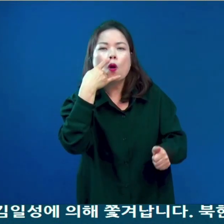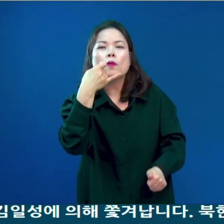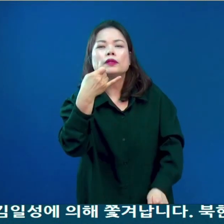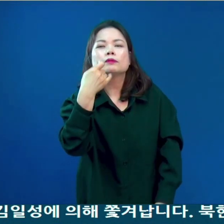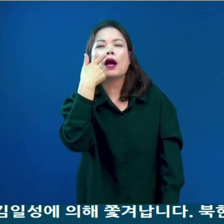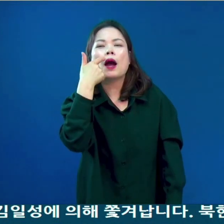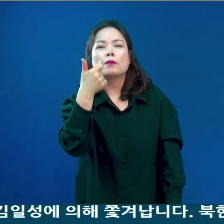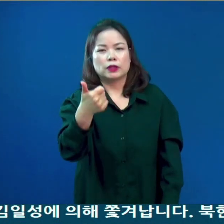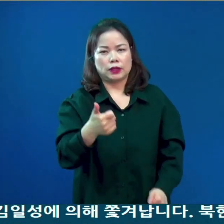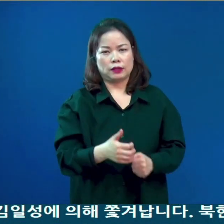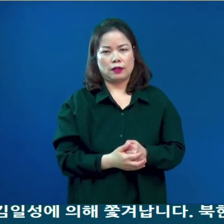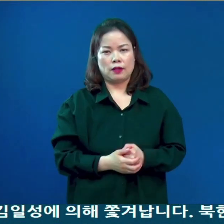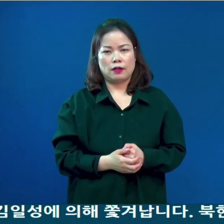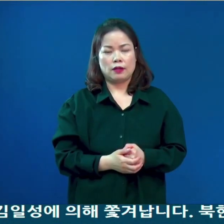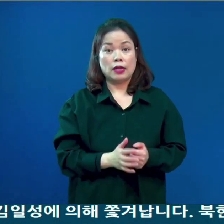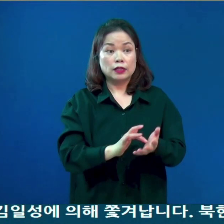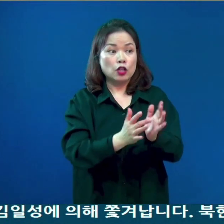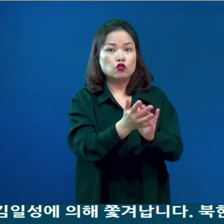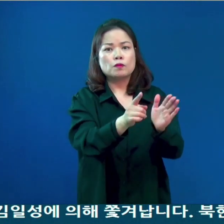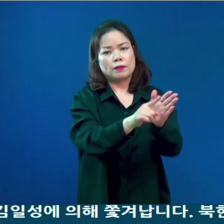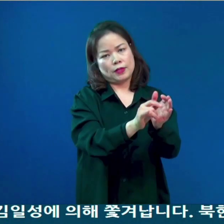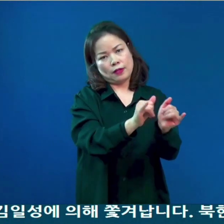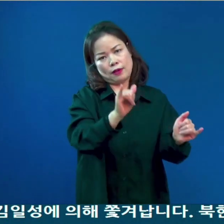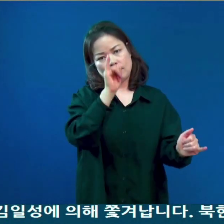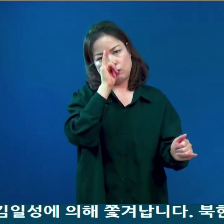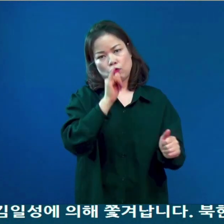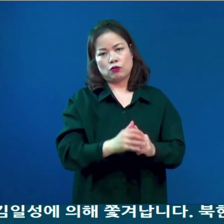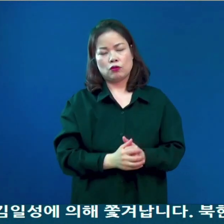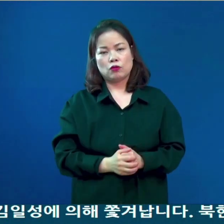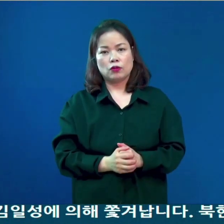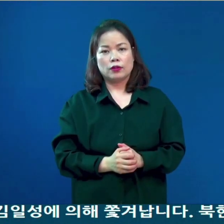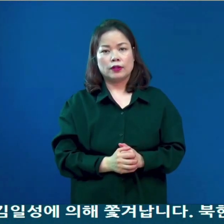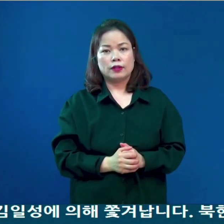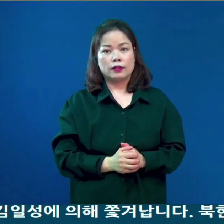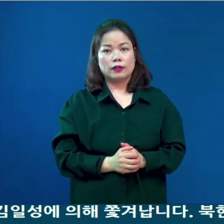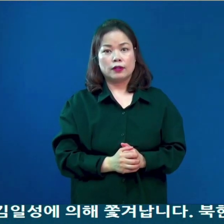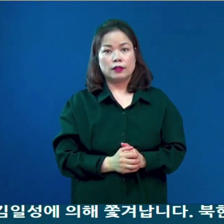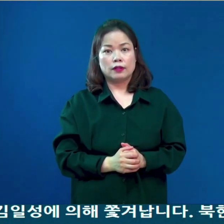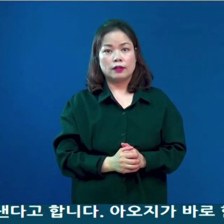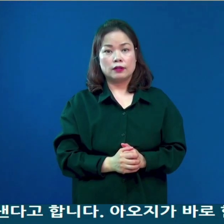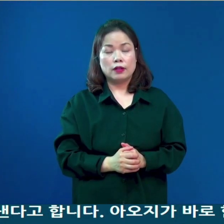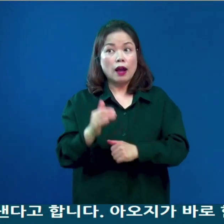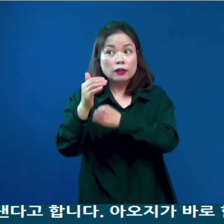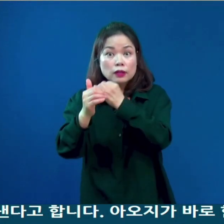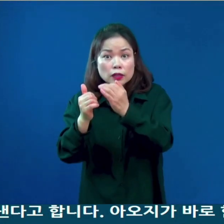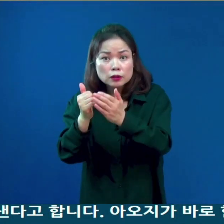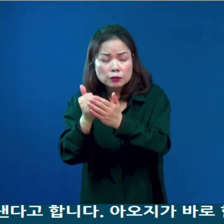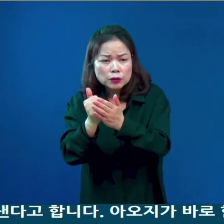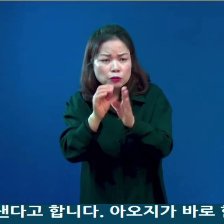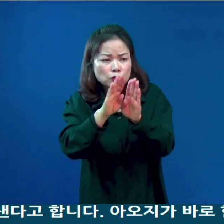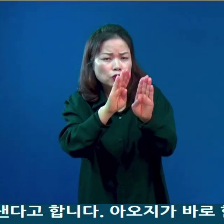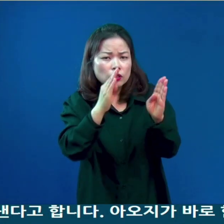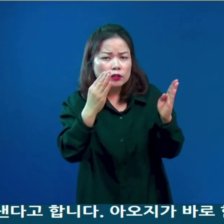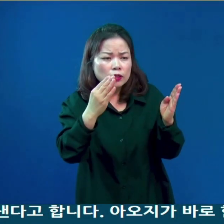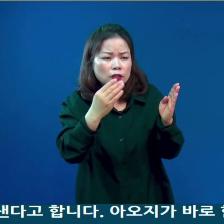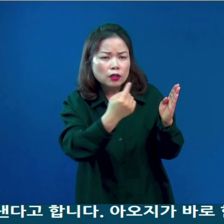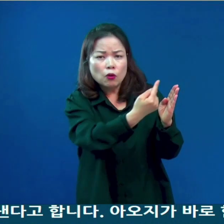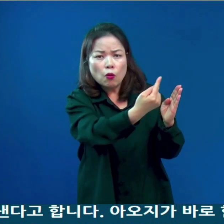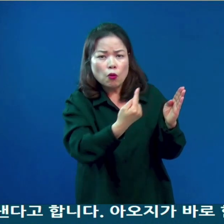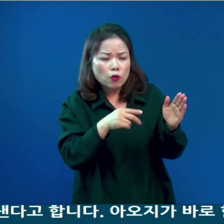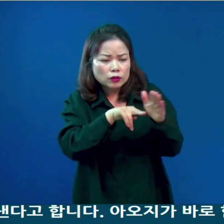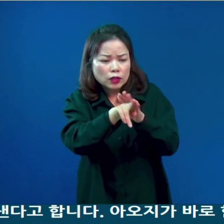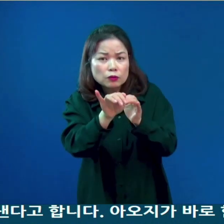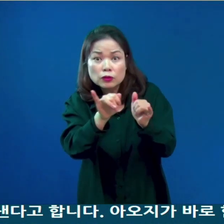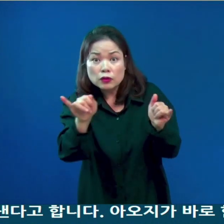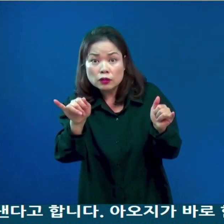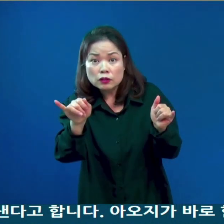아버지가 예수 믿는 자들이 있었어요. 그래서 하나님이 오셨을 때, 이들이 나올 때, 모든 민들은